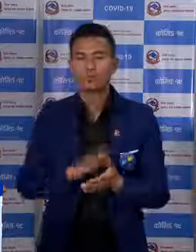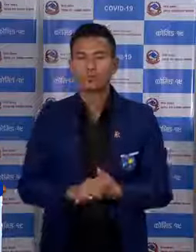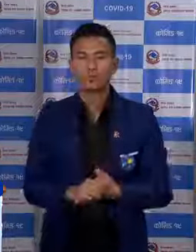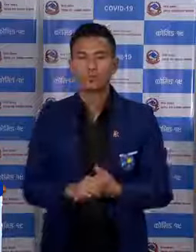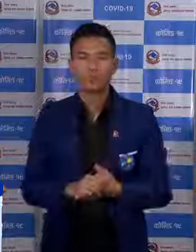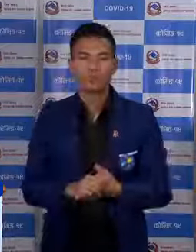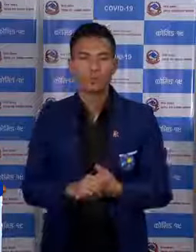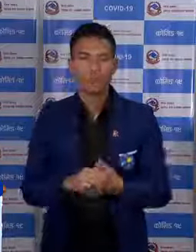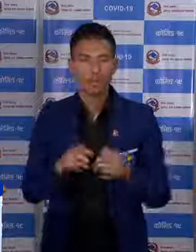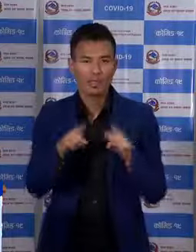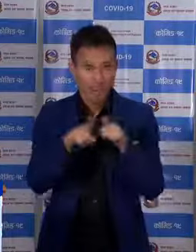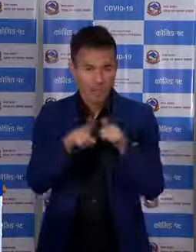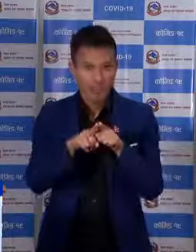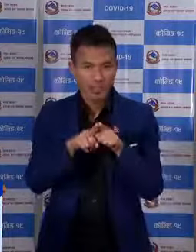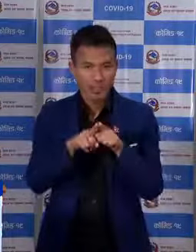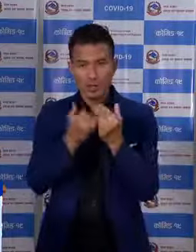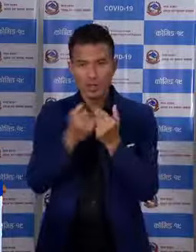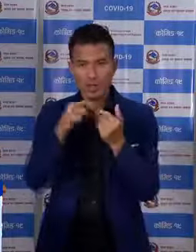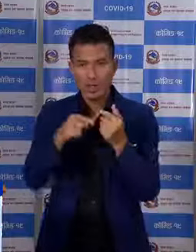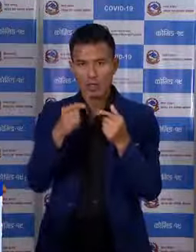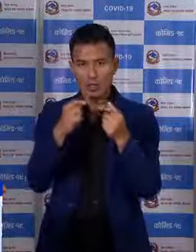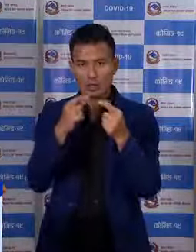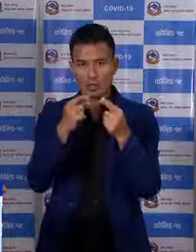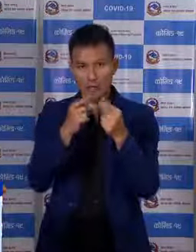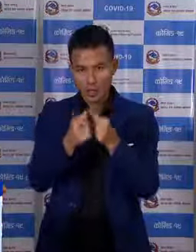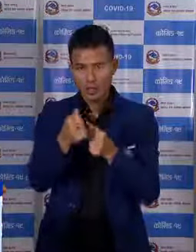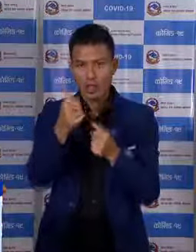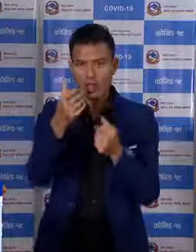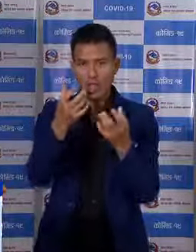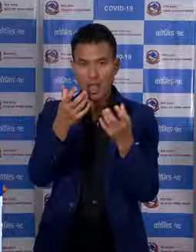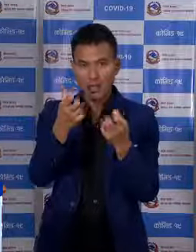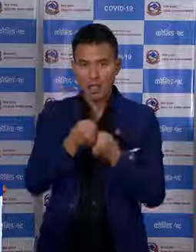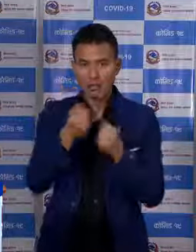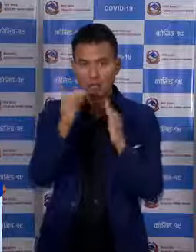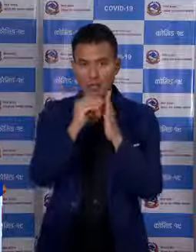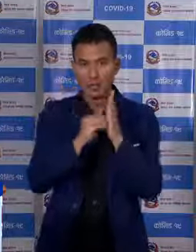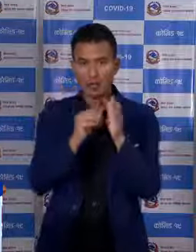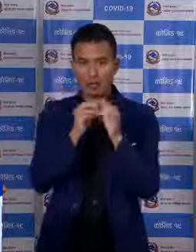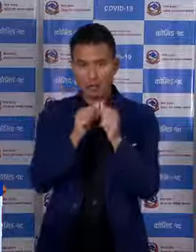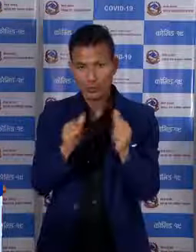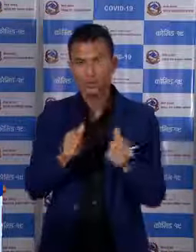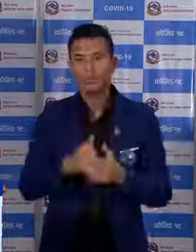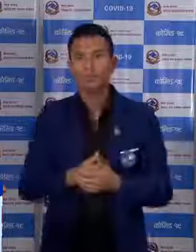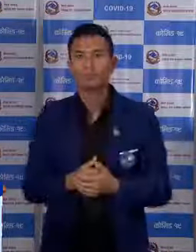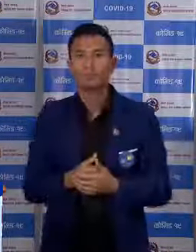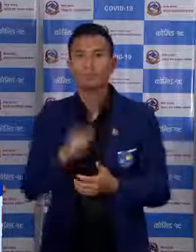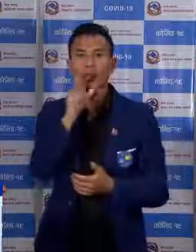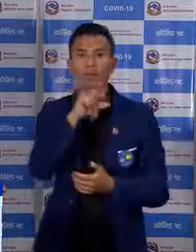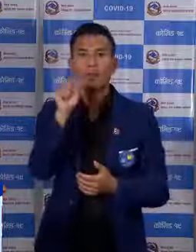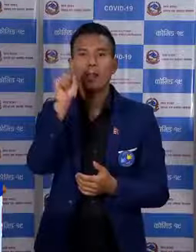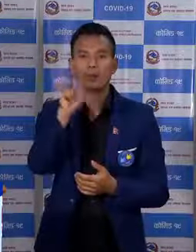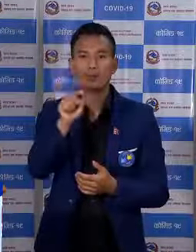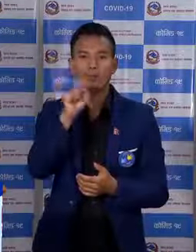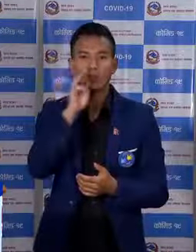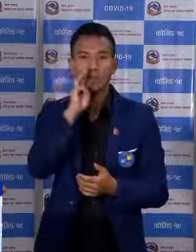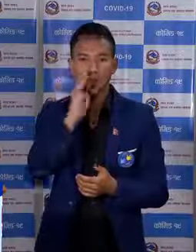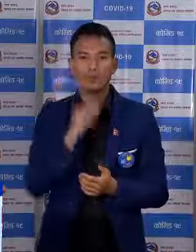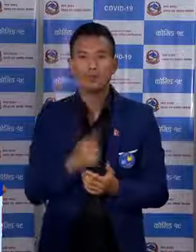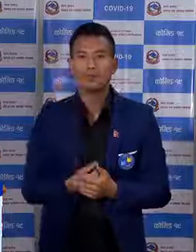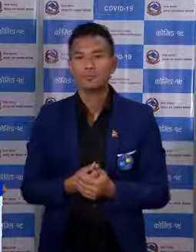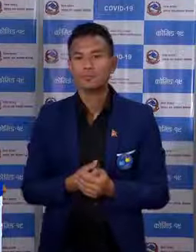तेसे गरी अईले त्रटालाई आयेको अर्पको विवरन अनुसार नेपाल गंज मैं